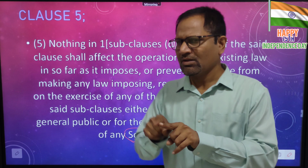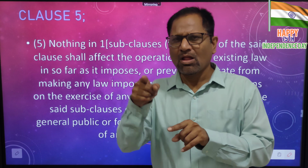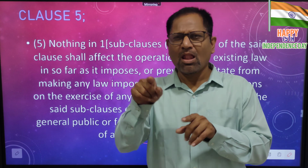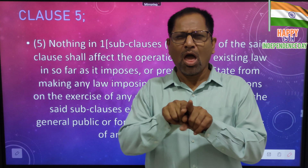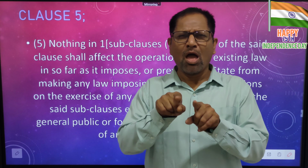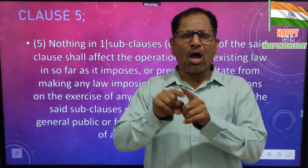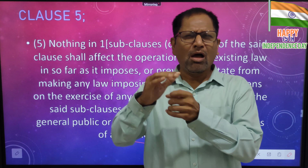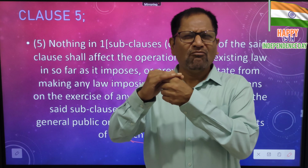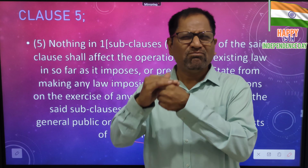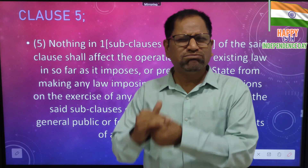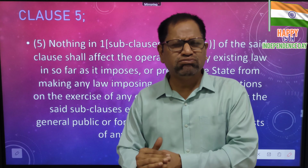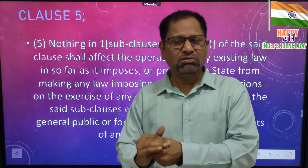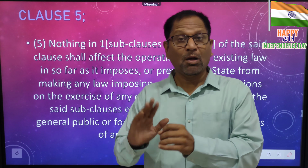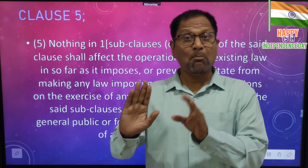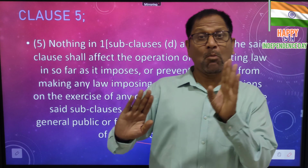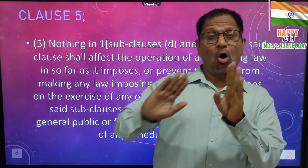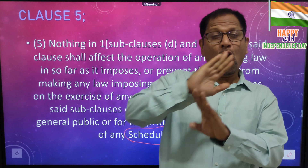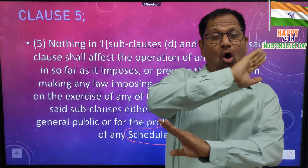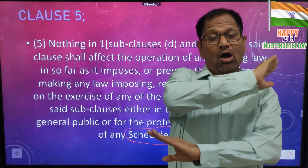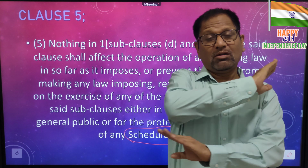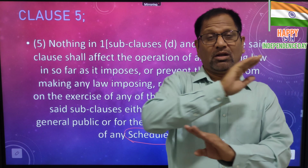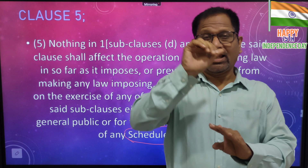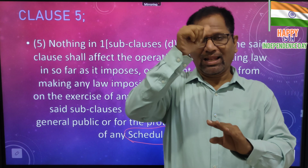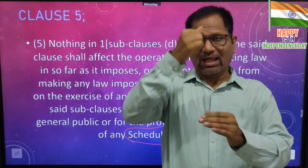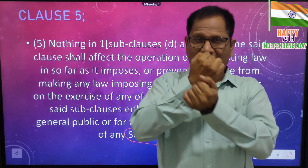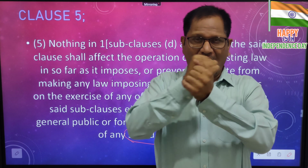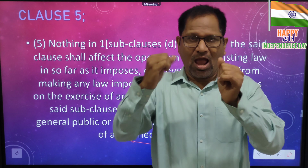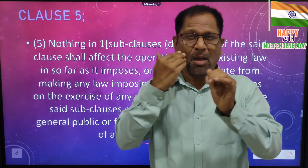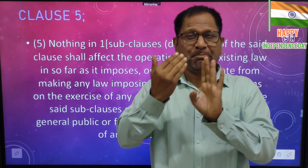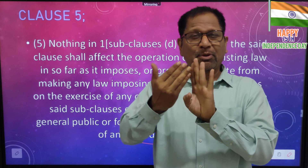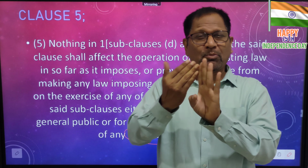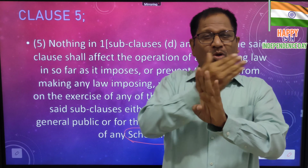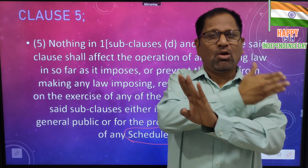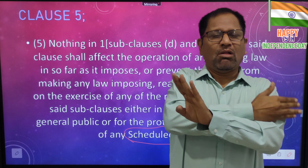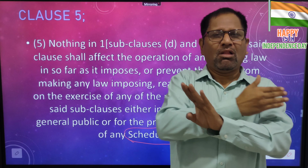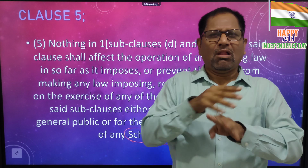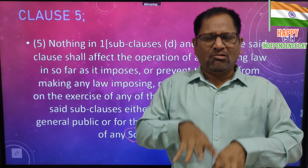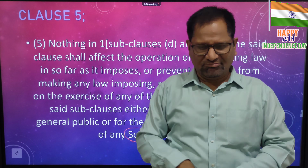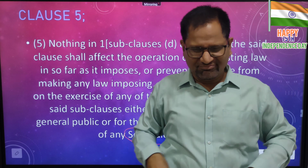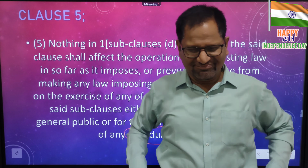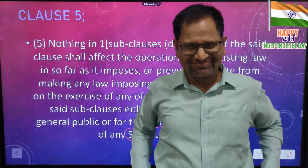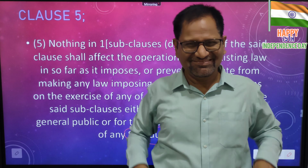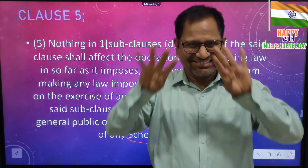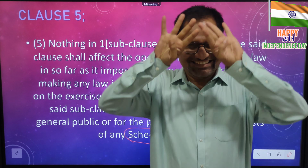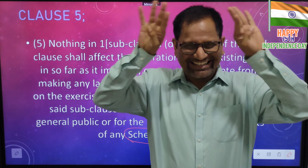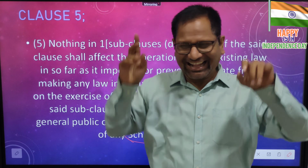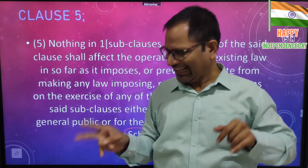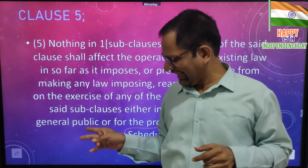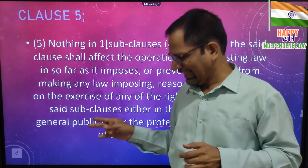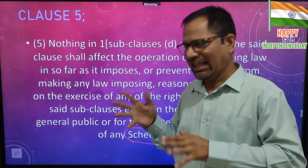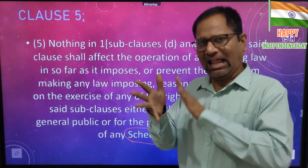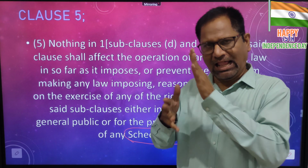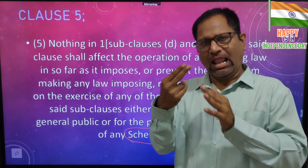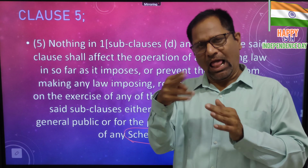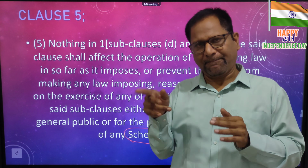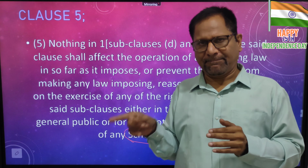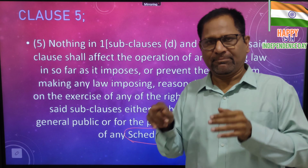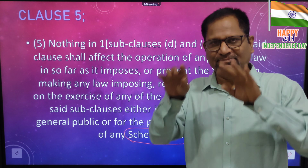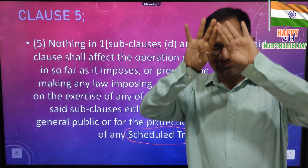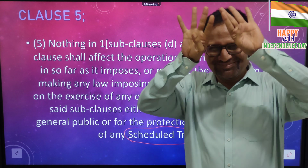यहाँ आप देख सकते हैं कि जो वंचित वर्ग है, जैसे ST के लोग हैं, वो वंचित वर्ग